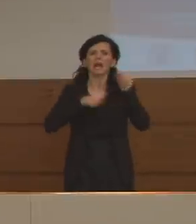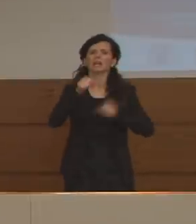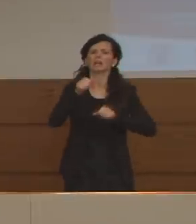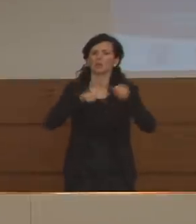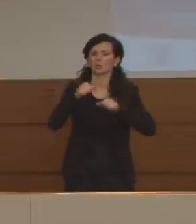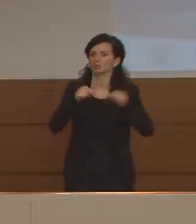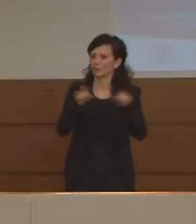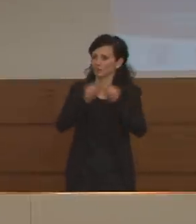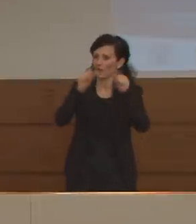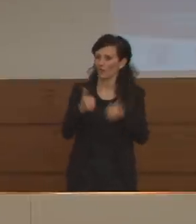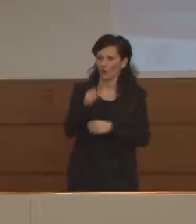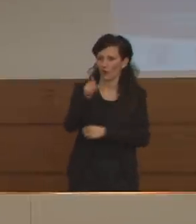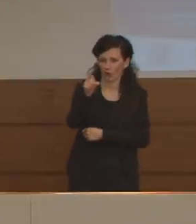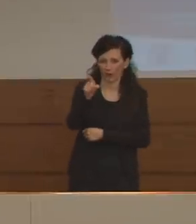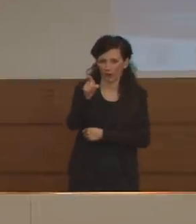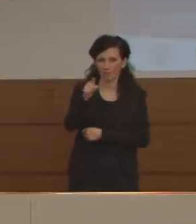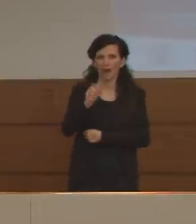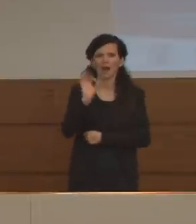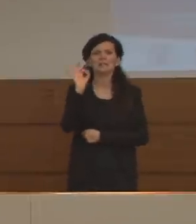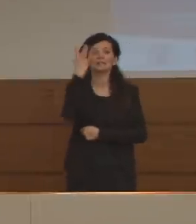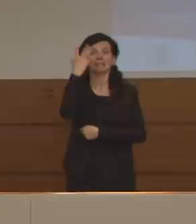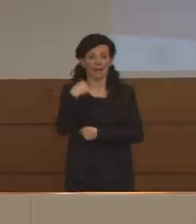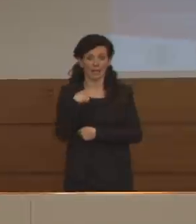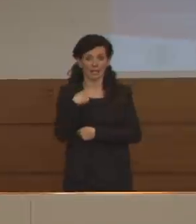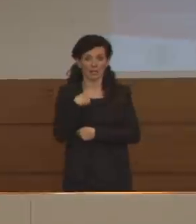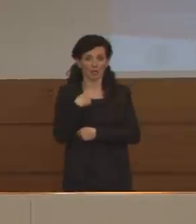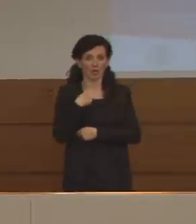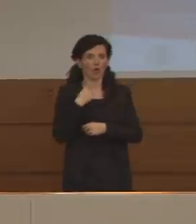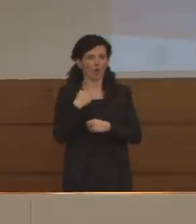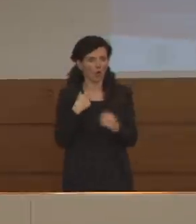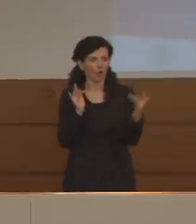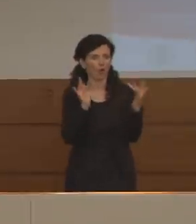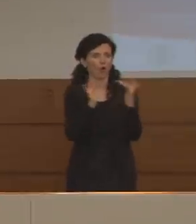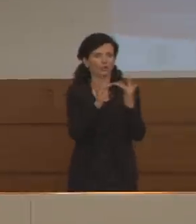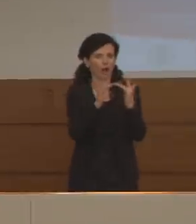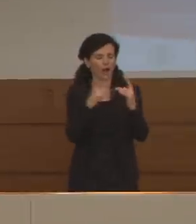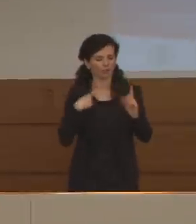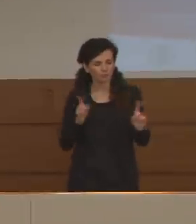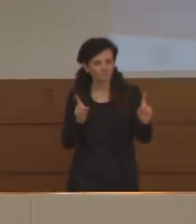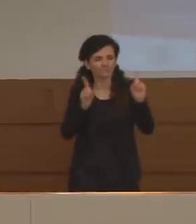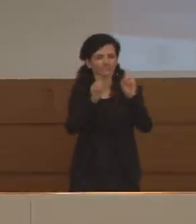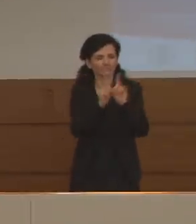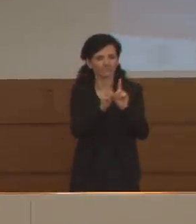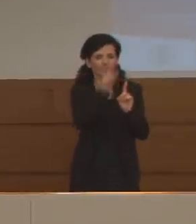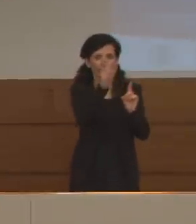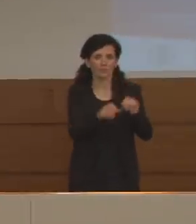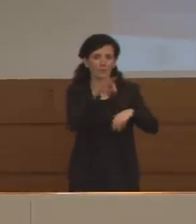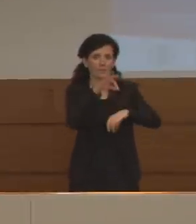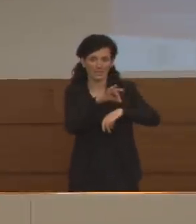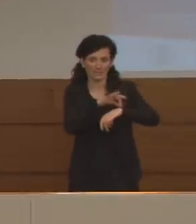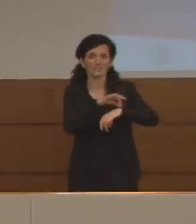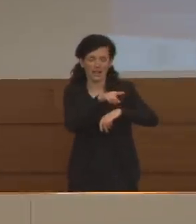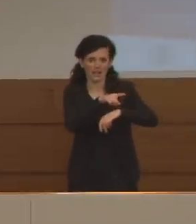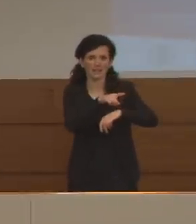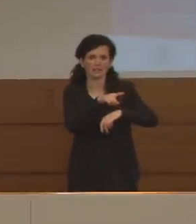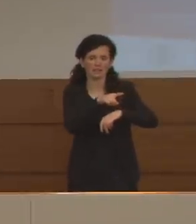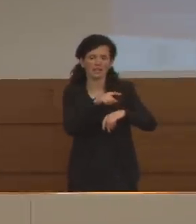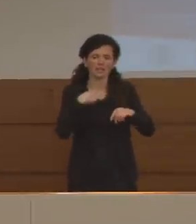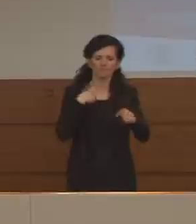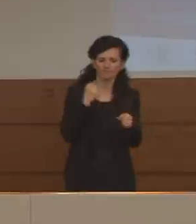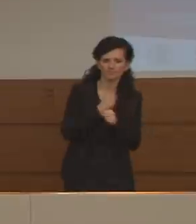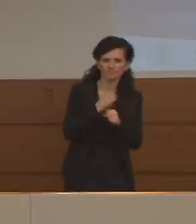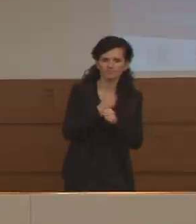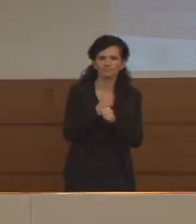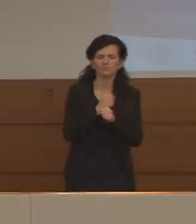che a lei se però io devo compiere delle procedure che in un qualche modo espongono ad esempio alla